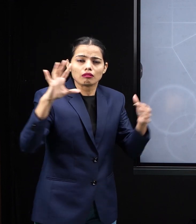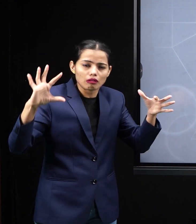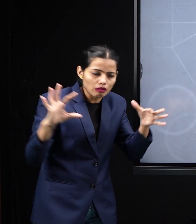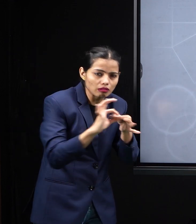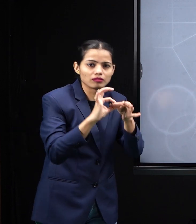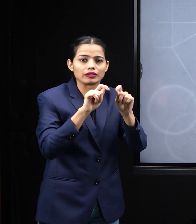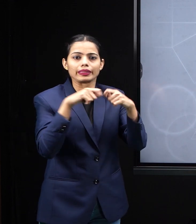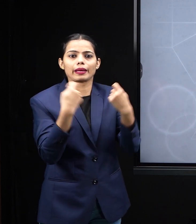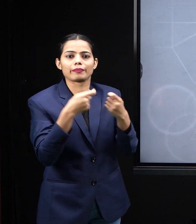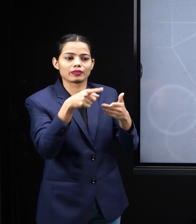ఆర్క్స్,